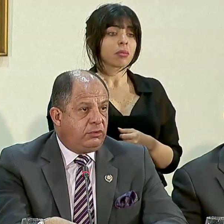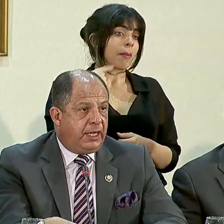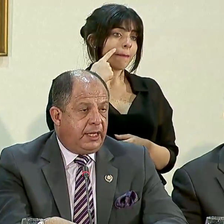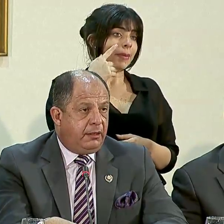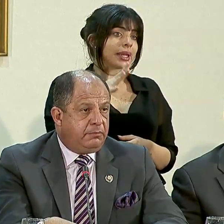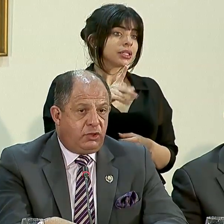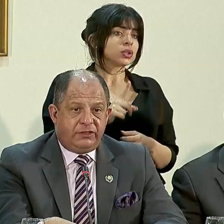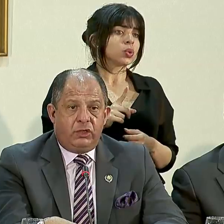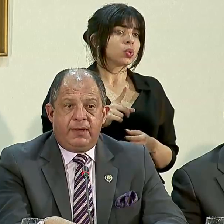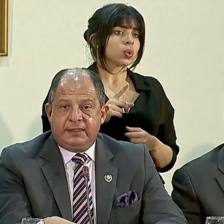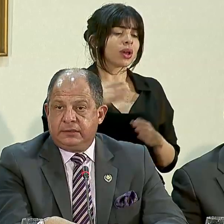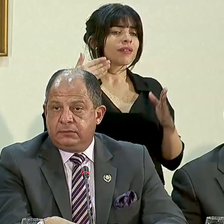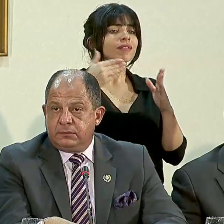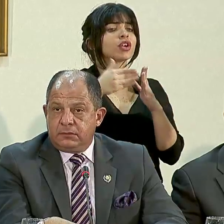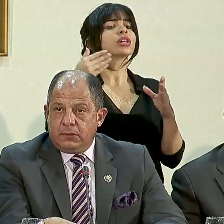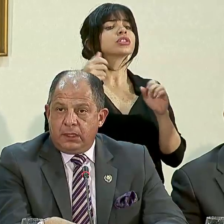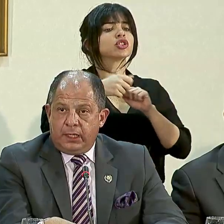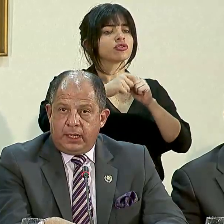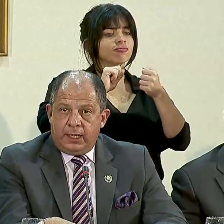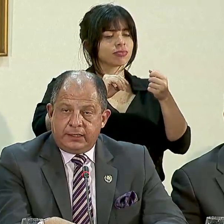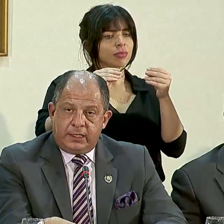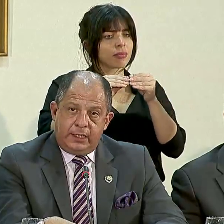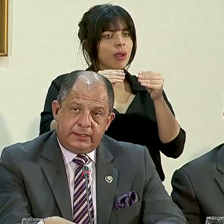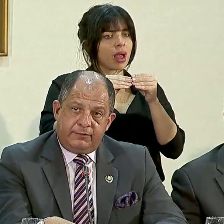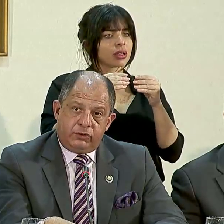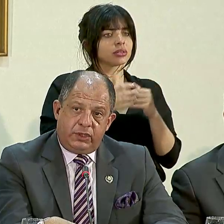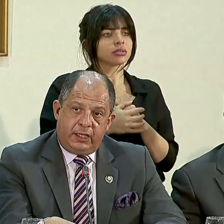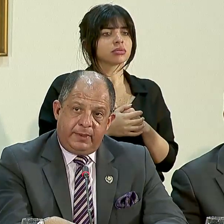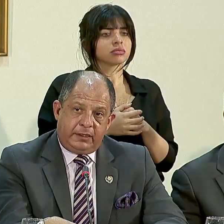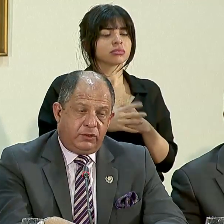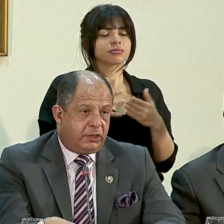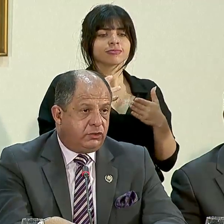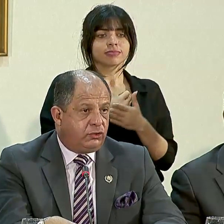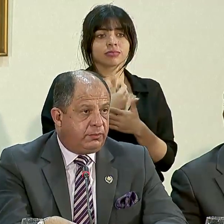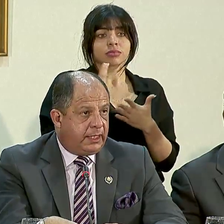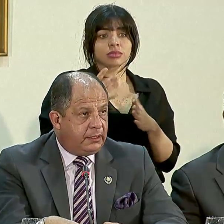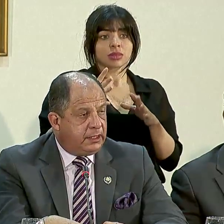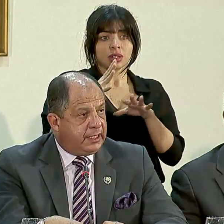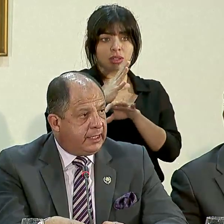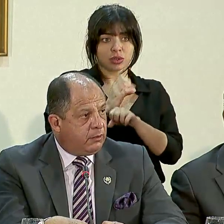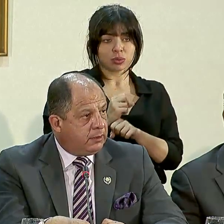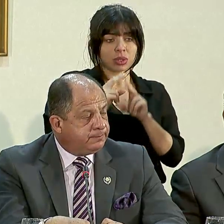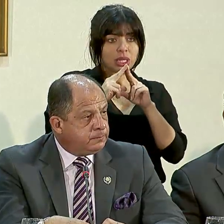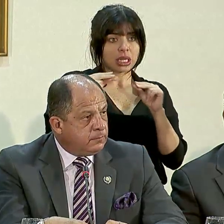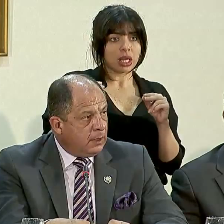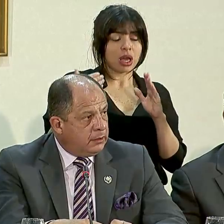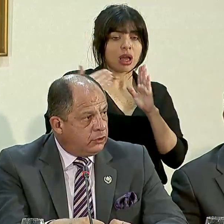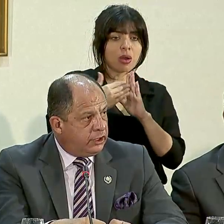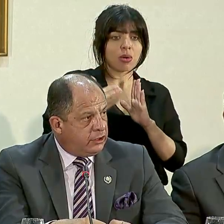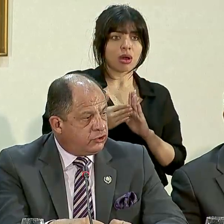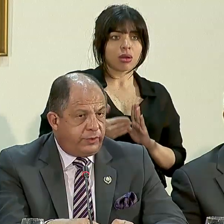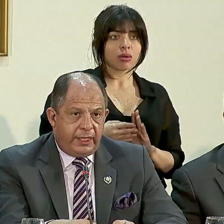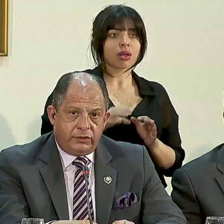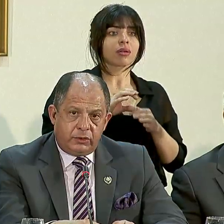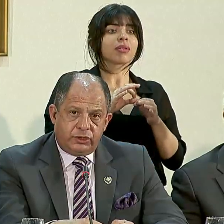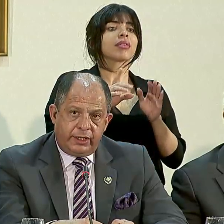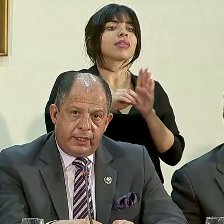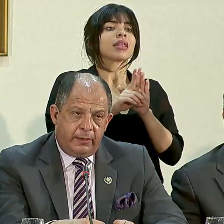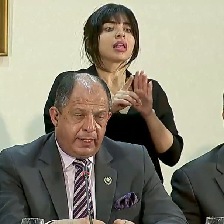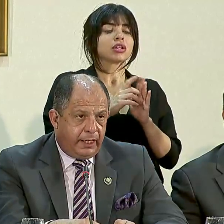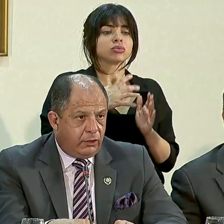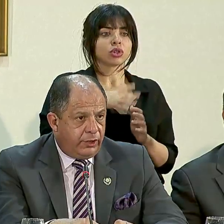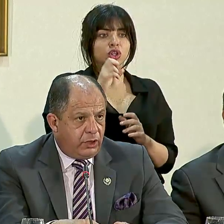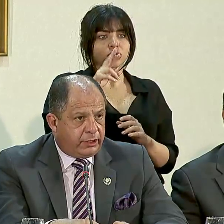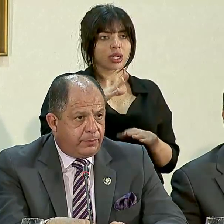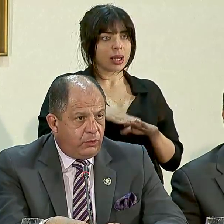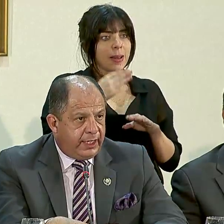parece, una violación más a las que desafortunadamente nos acostumbra Nicaragua de los derechos soberanos de Costa Rica en